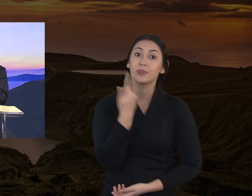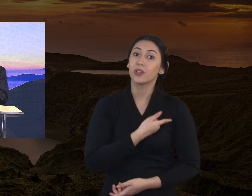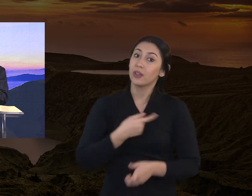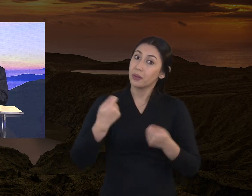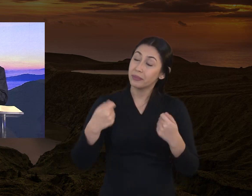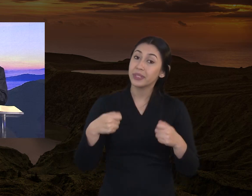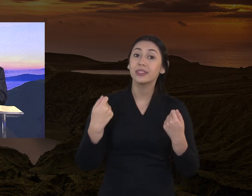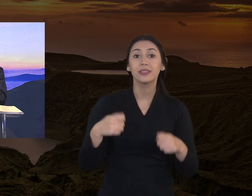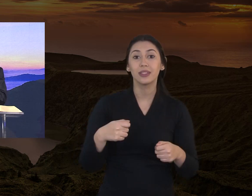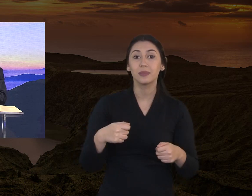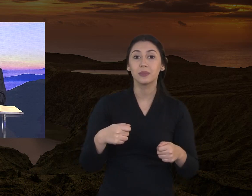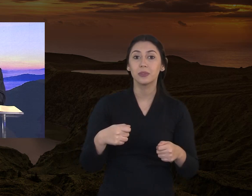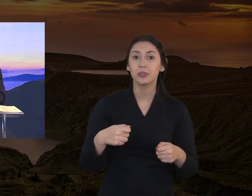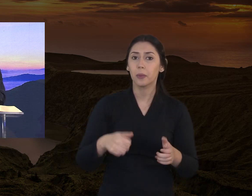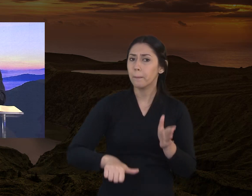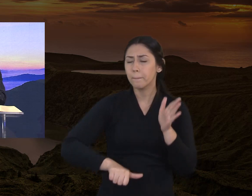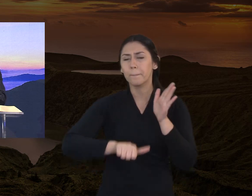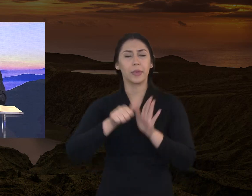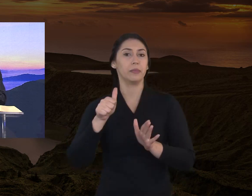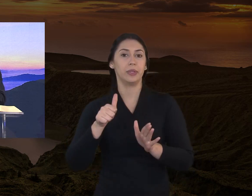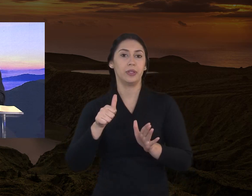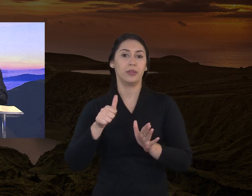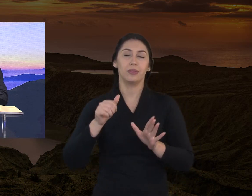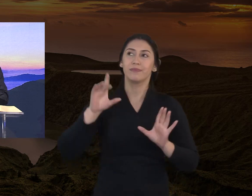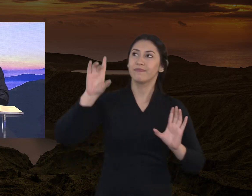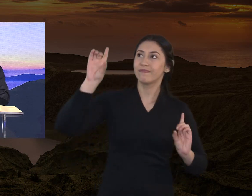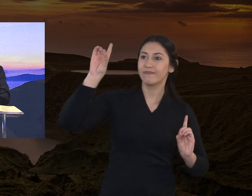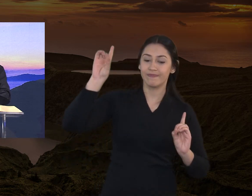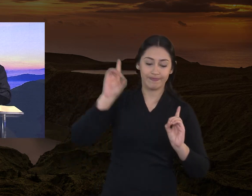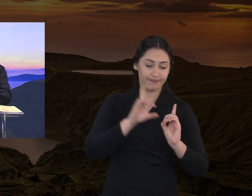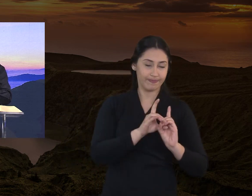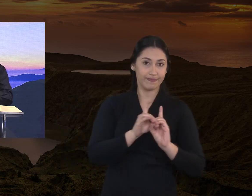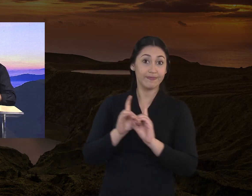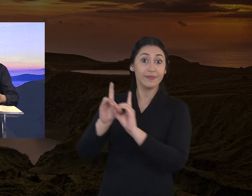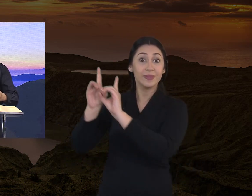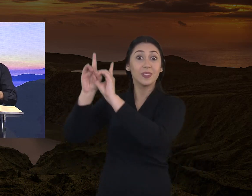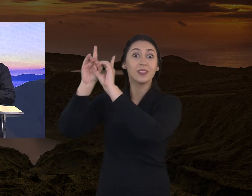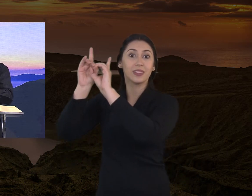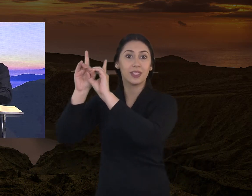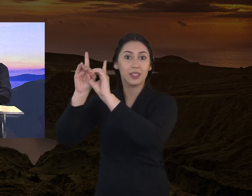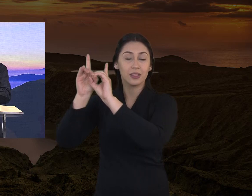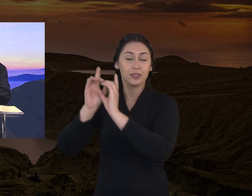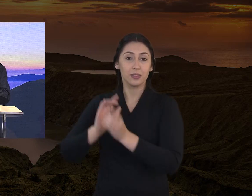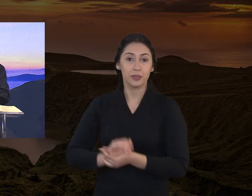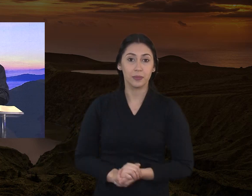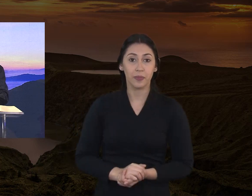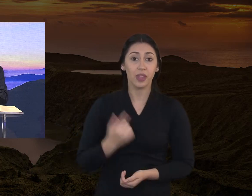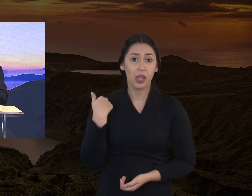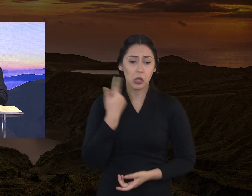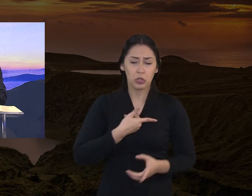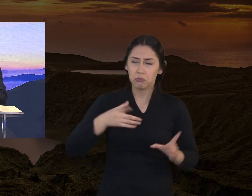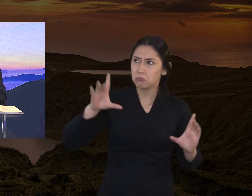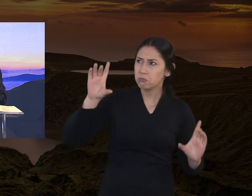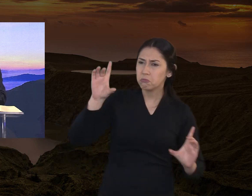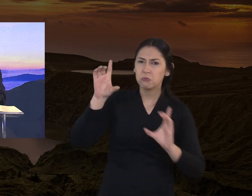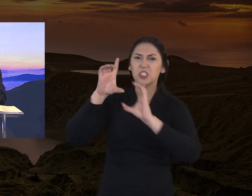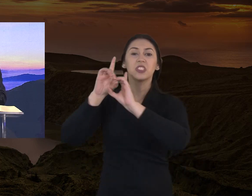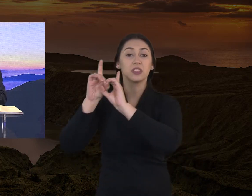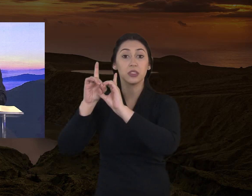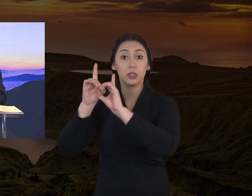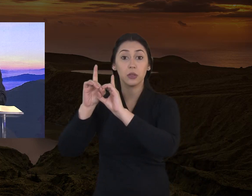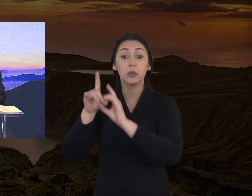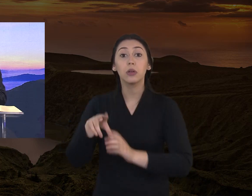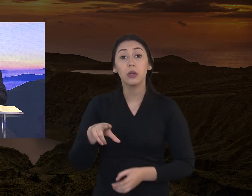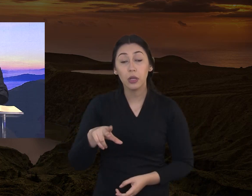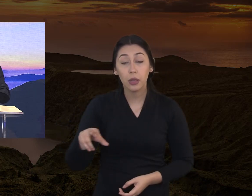somos primeiramente os primeiros a serem reconectados com Deus. E a nossa reconexão com Deus,